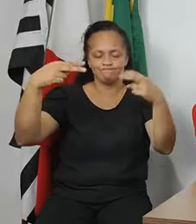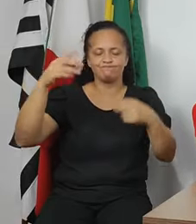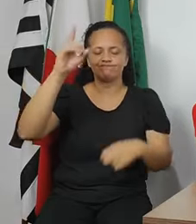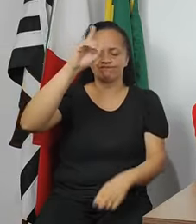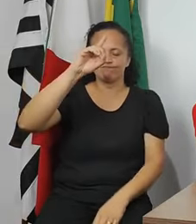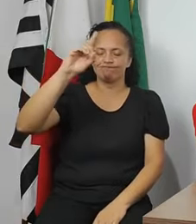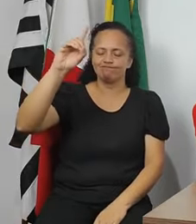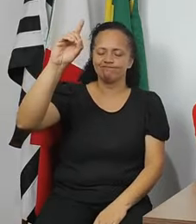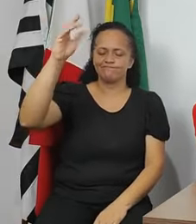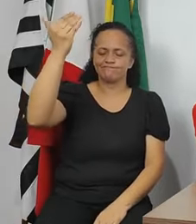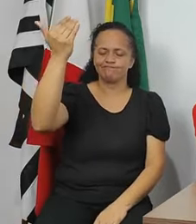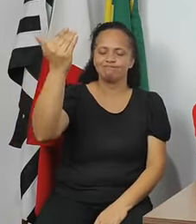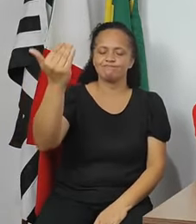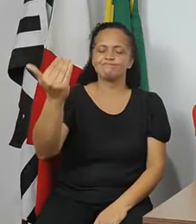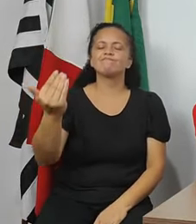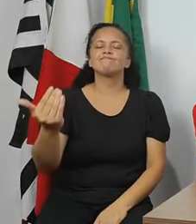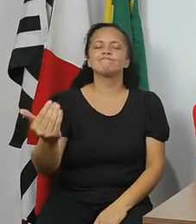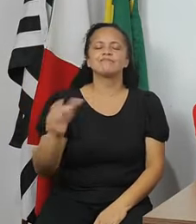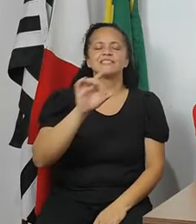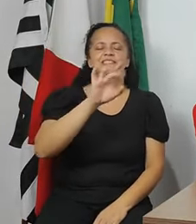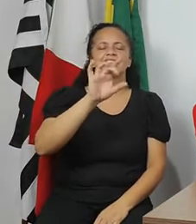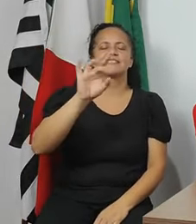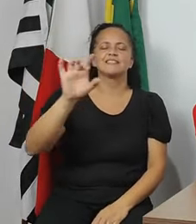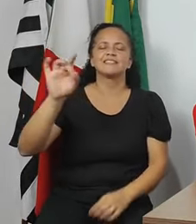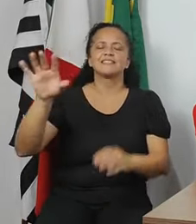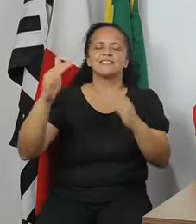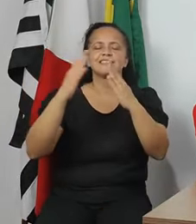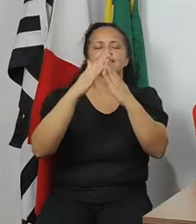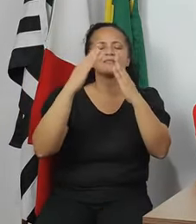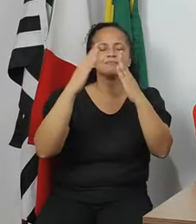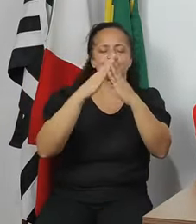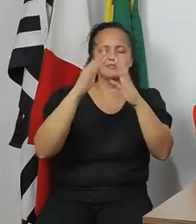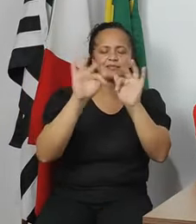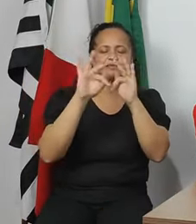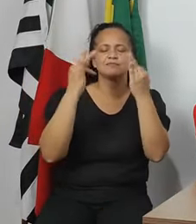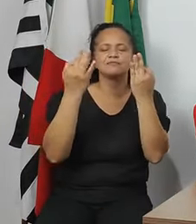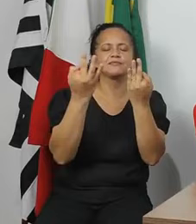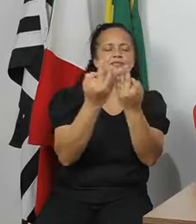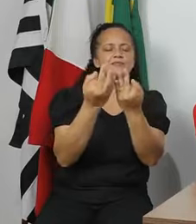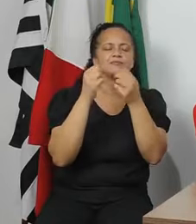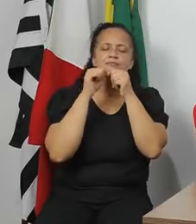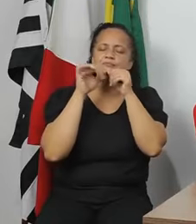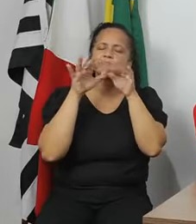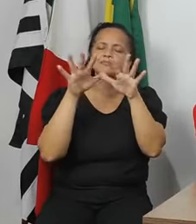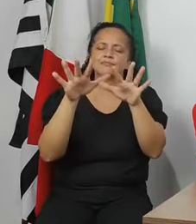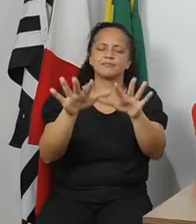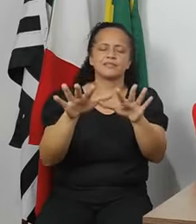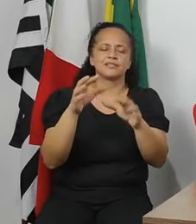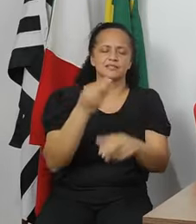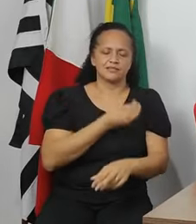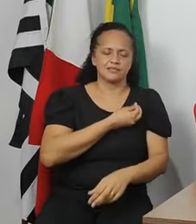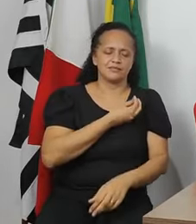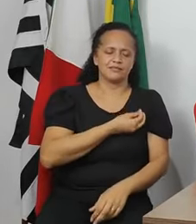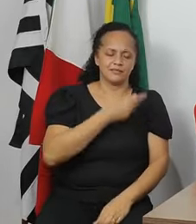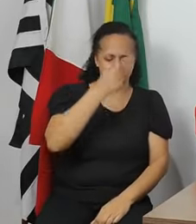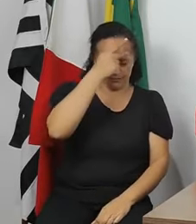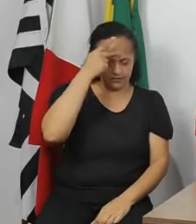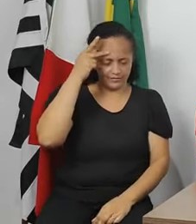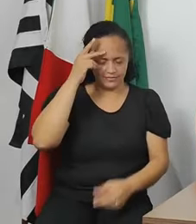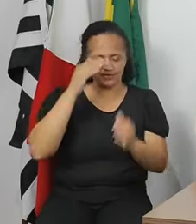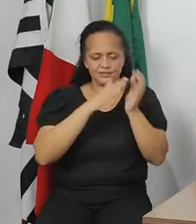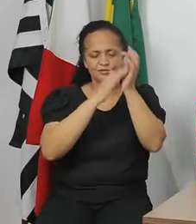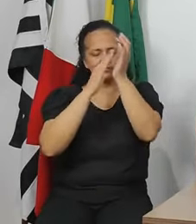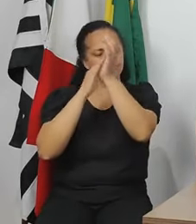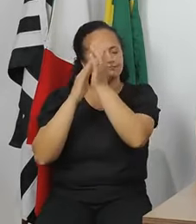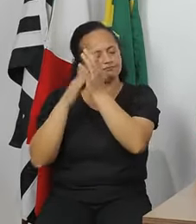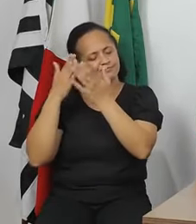presença permaneça nas casas, ó Pai, nos lares, ó Pai, e que a tua bênção seja sobre cada um, Pai. Em nome de Jesus, nós te